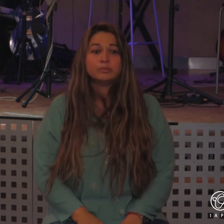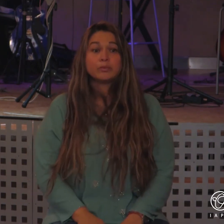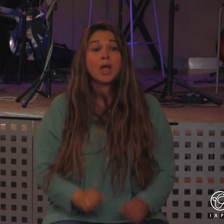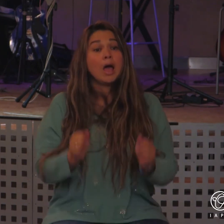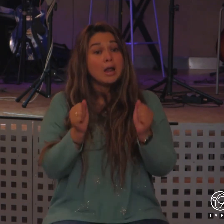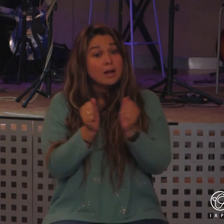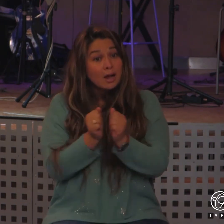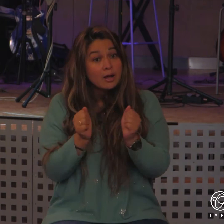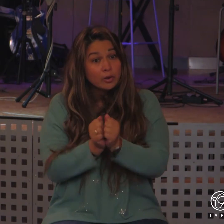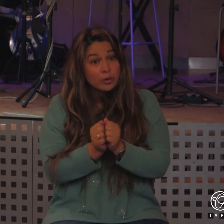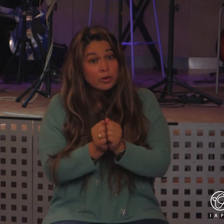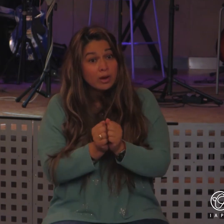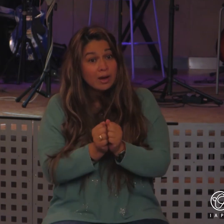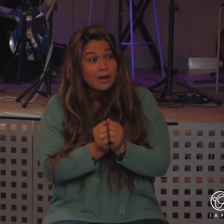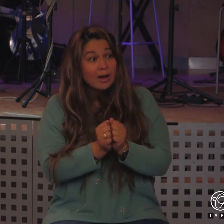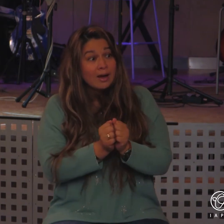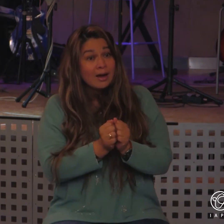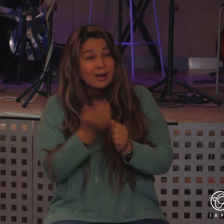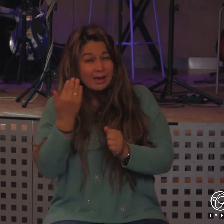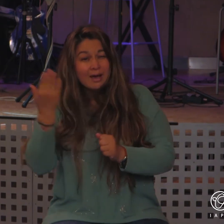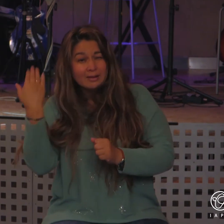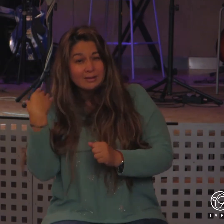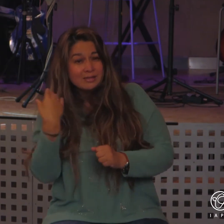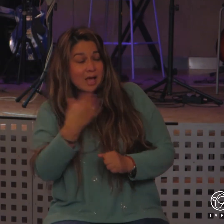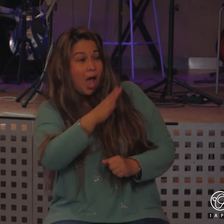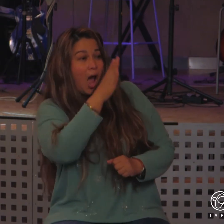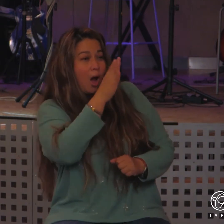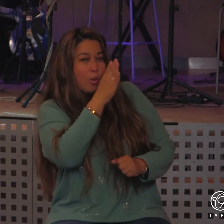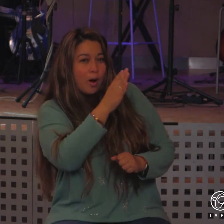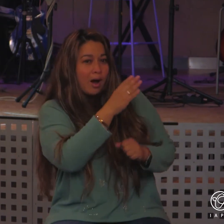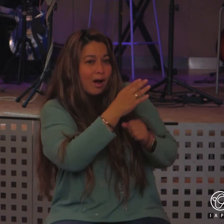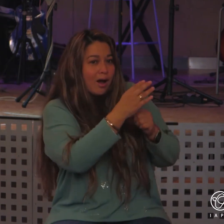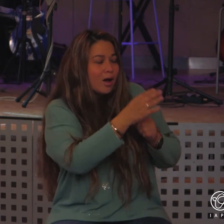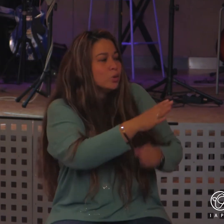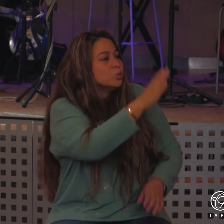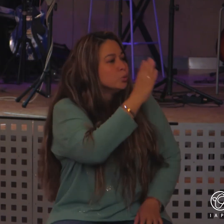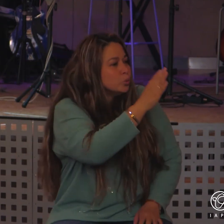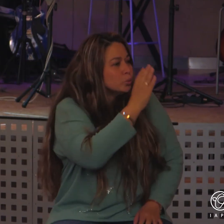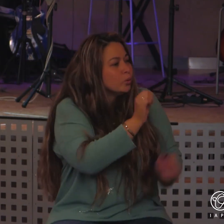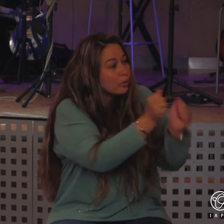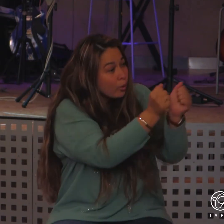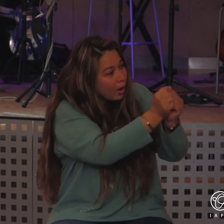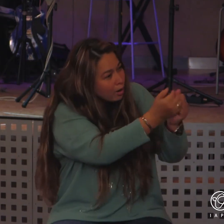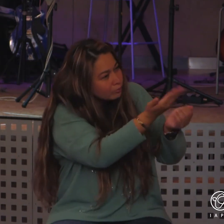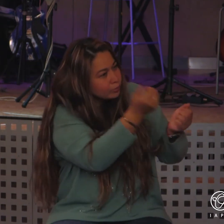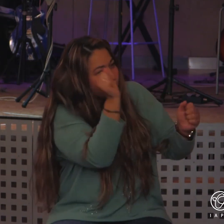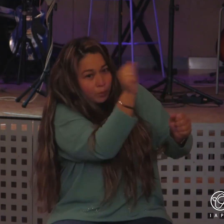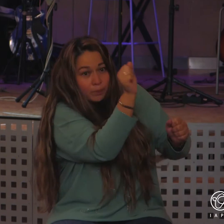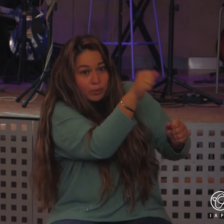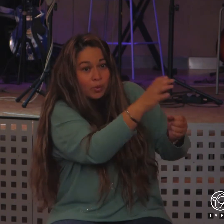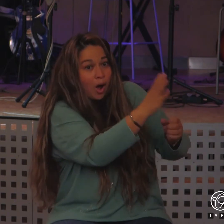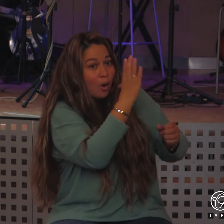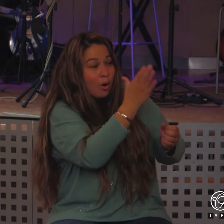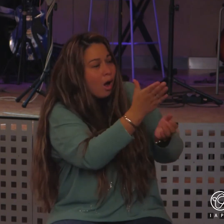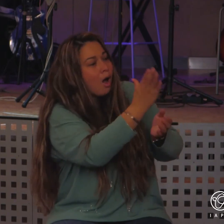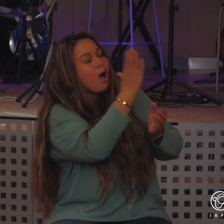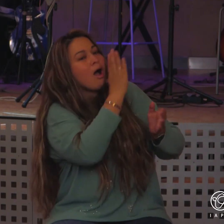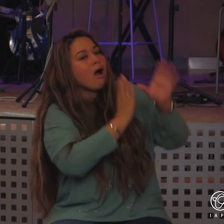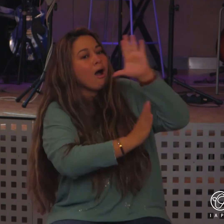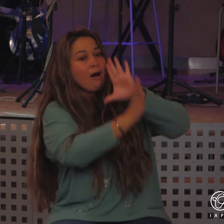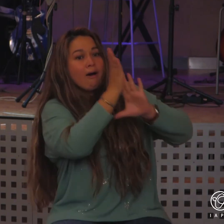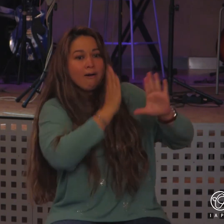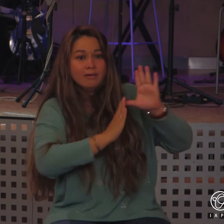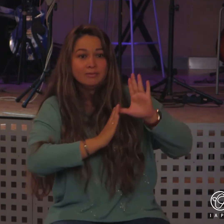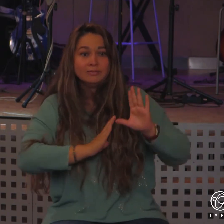La roca de la cual bebieron agua, que dice, les seguía. No es que acudían a un lugar, a la